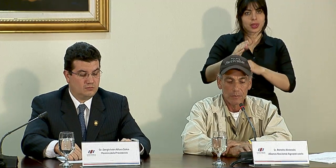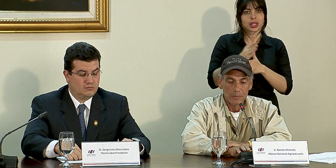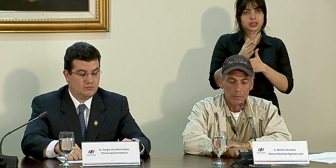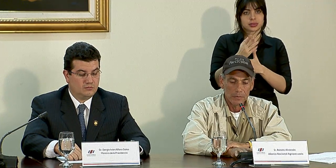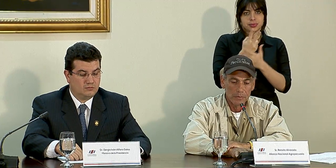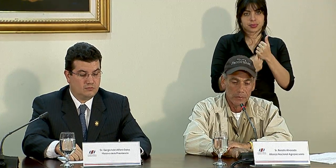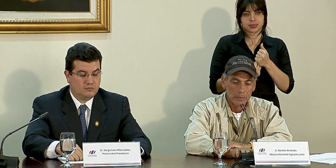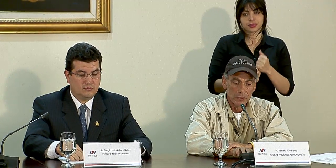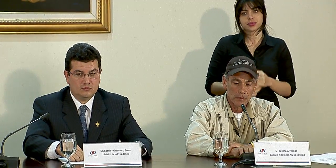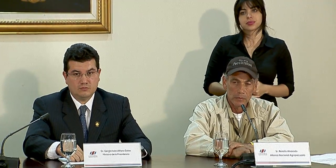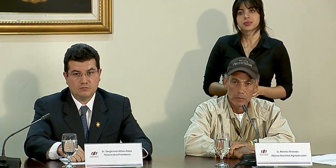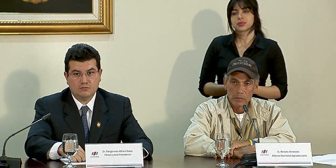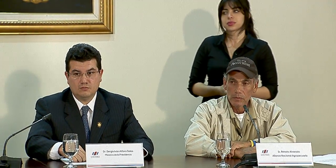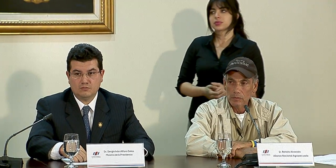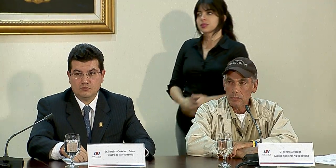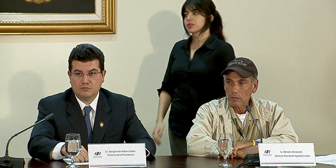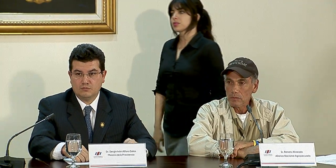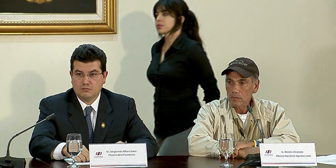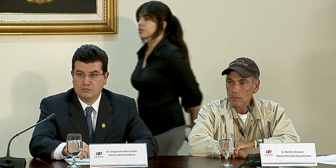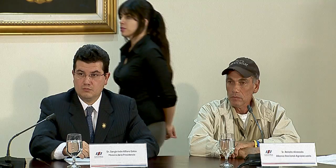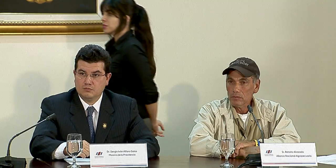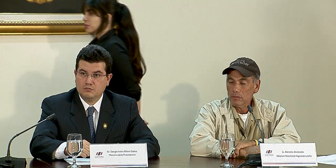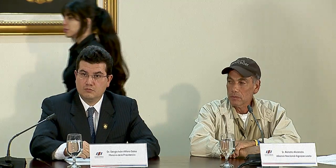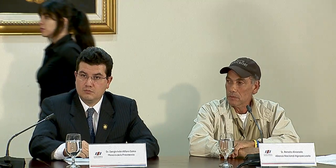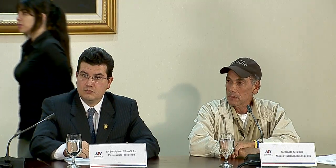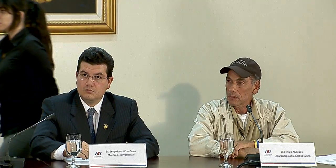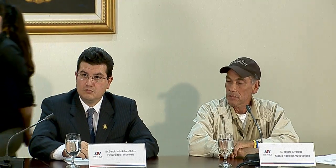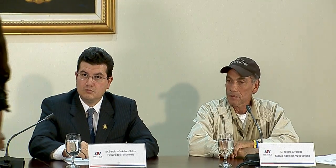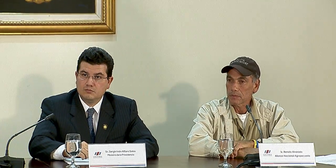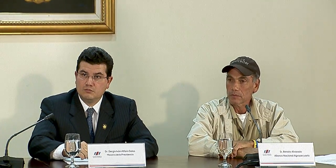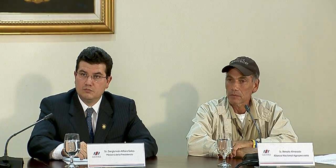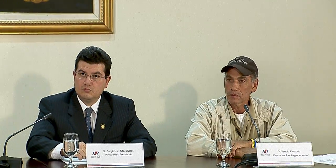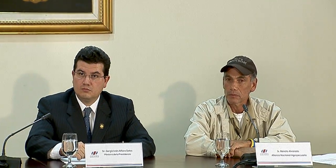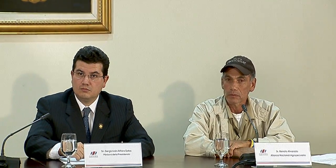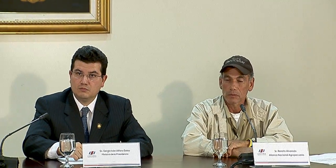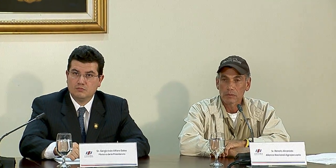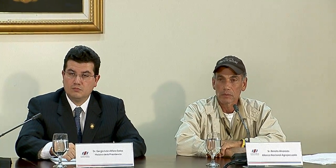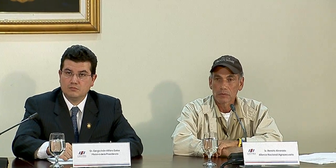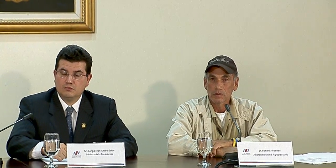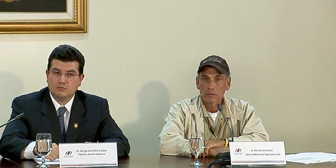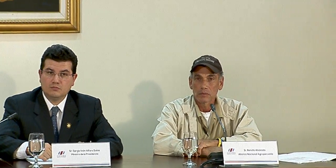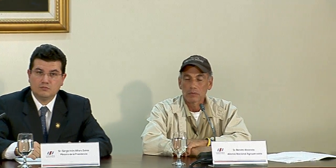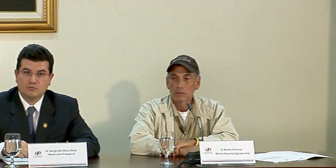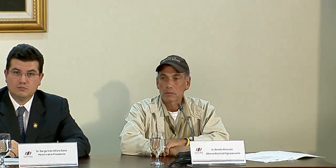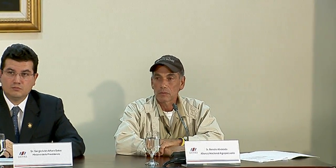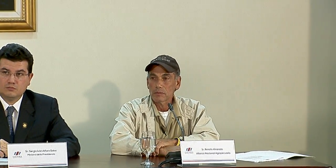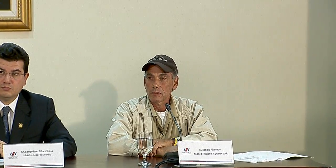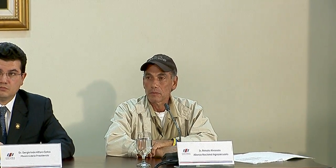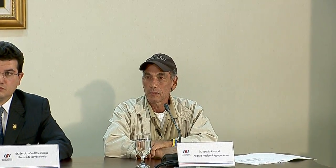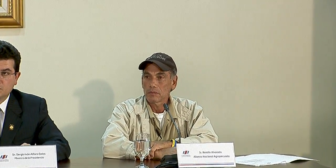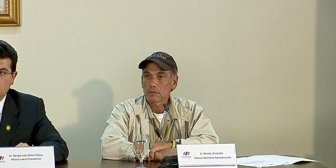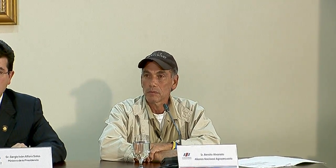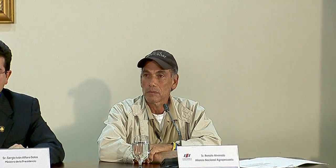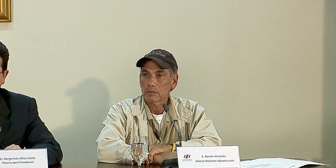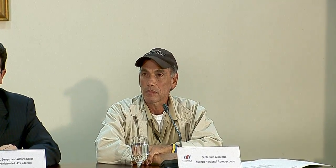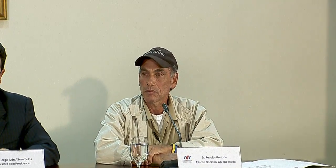partes. Muchas gracias. Continuamos con las consultas. Diario Extra, doña Carmen, por favor.